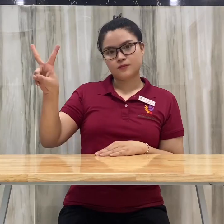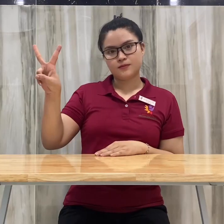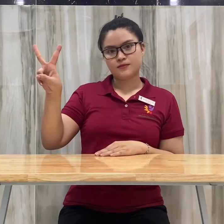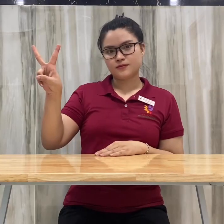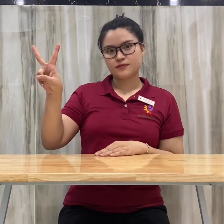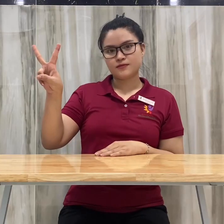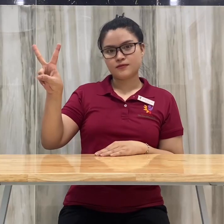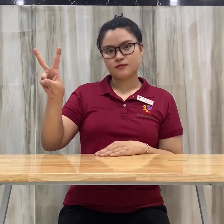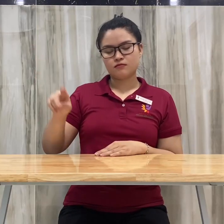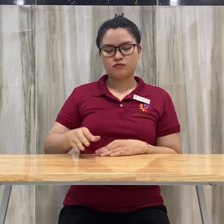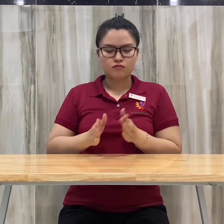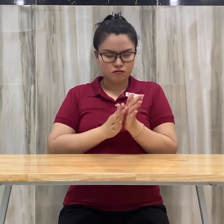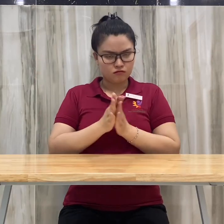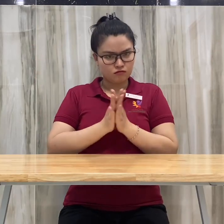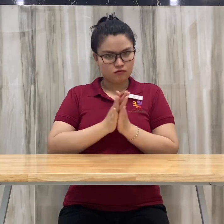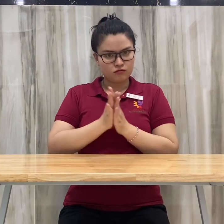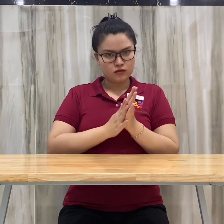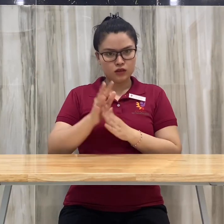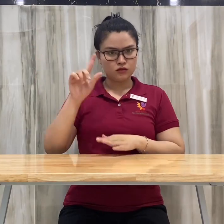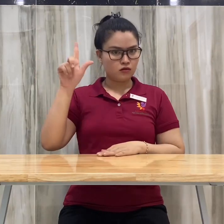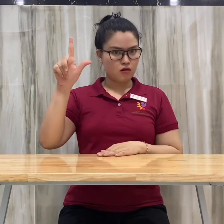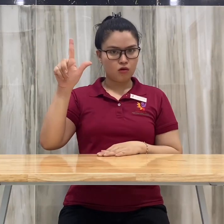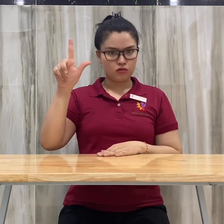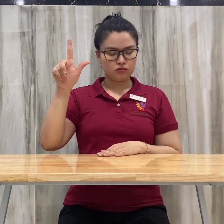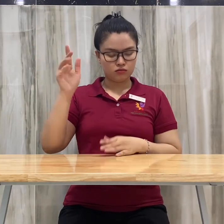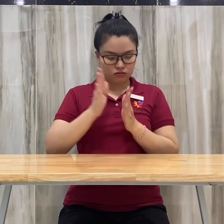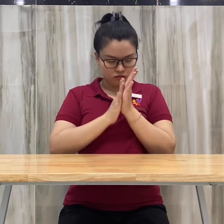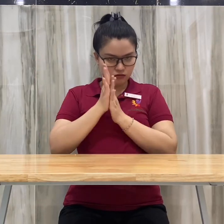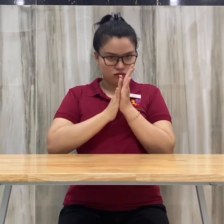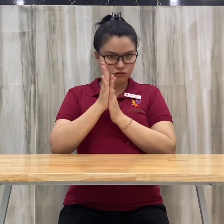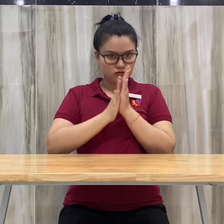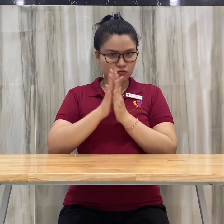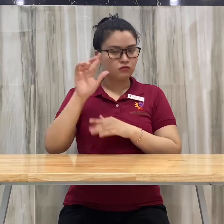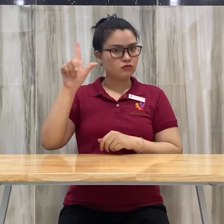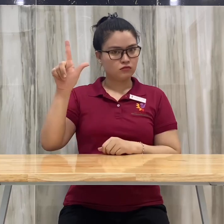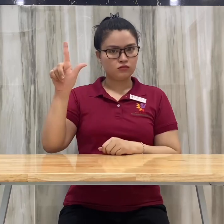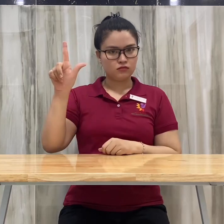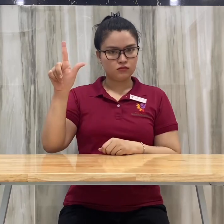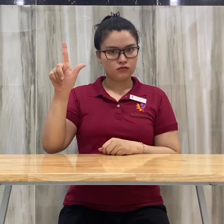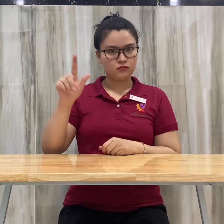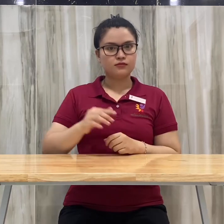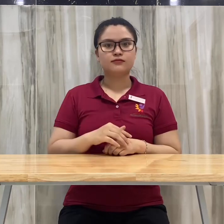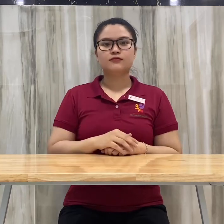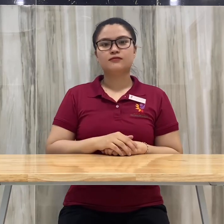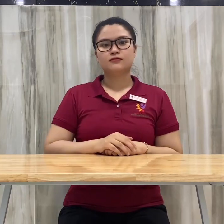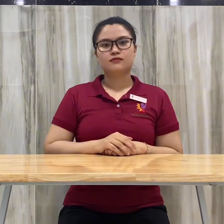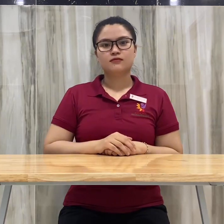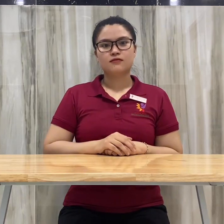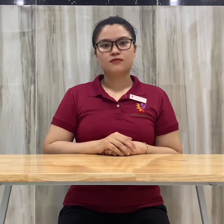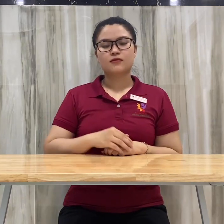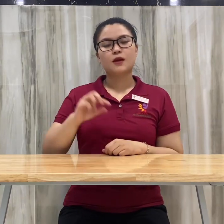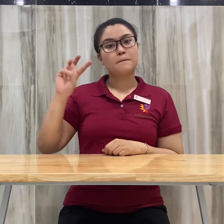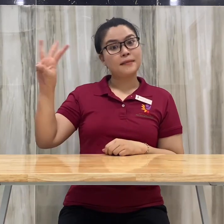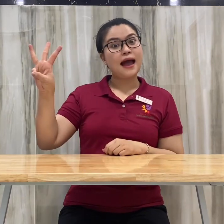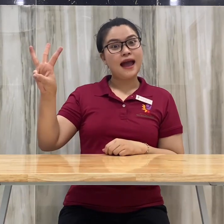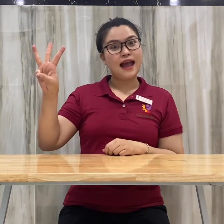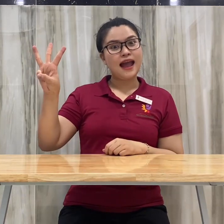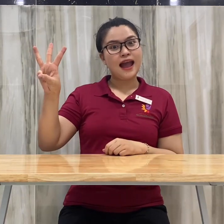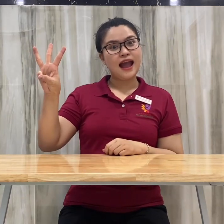2, xin lỗi. Xin lỗi. Từ số 3, cất.